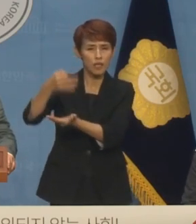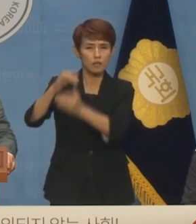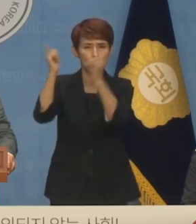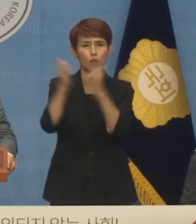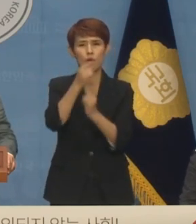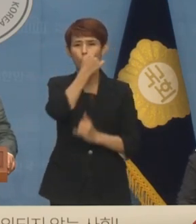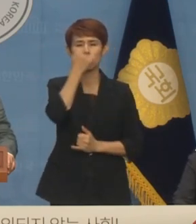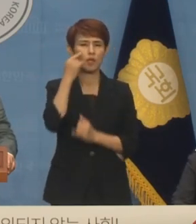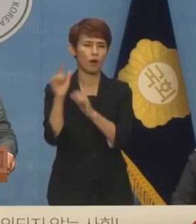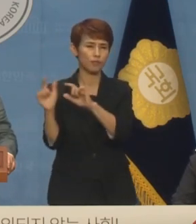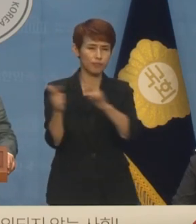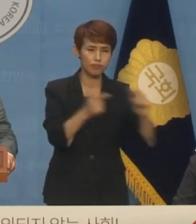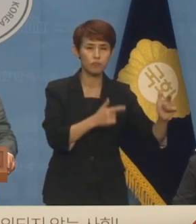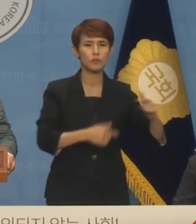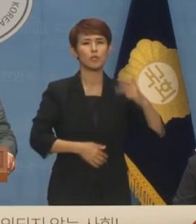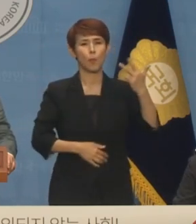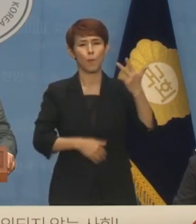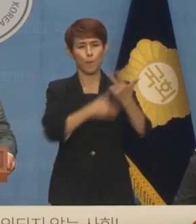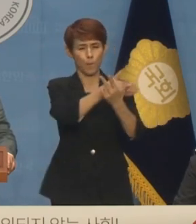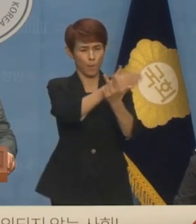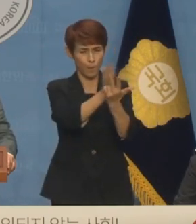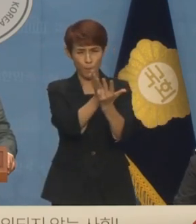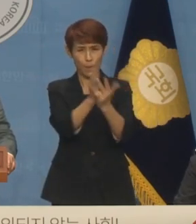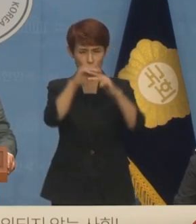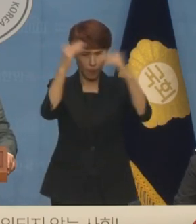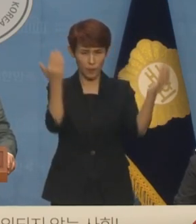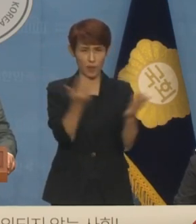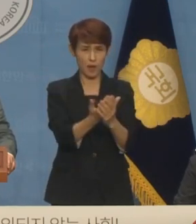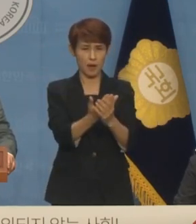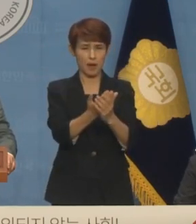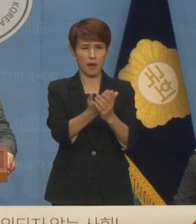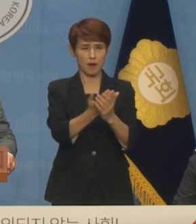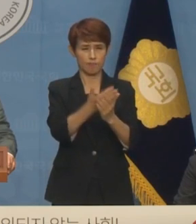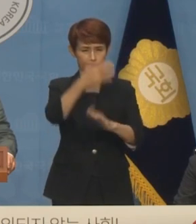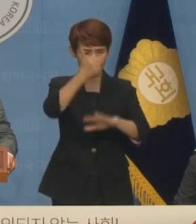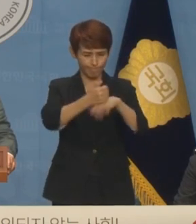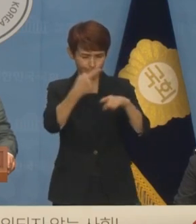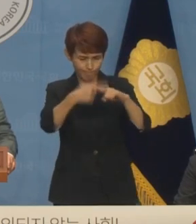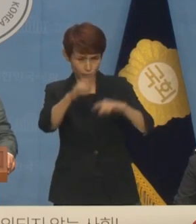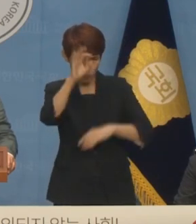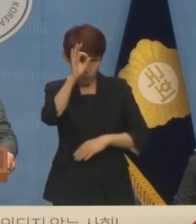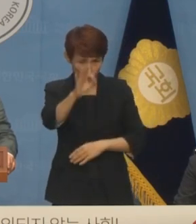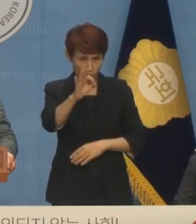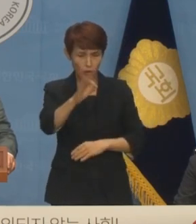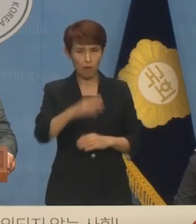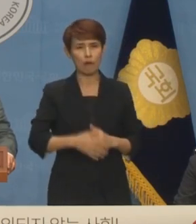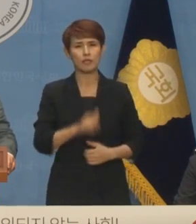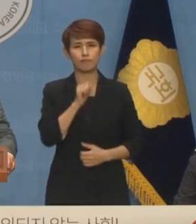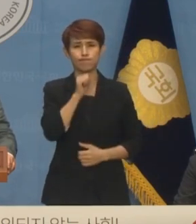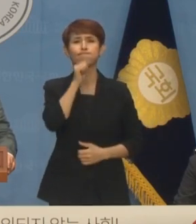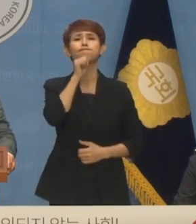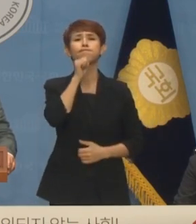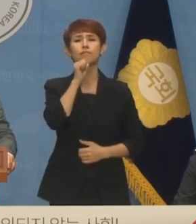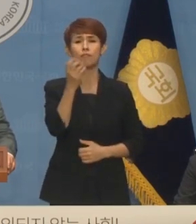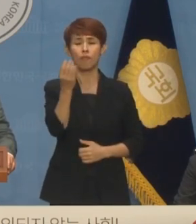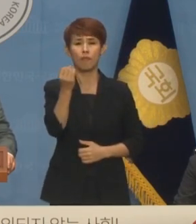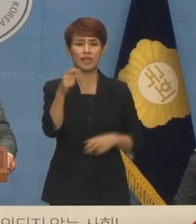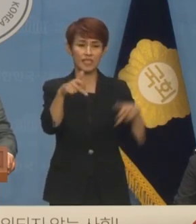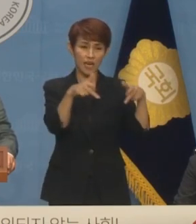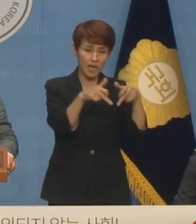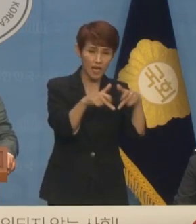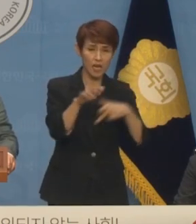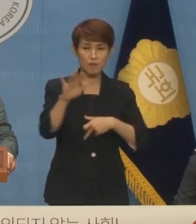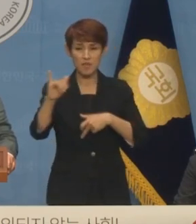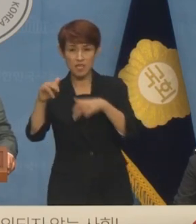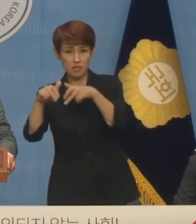등 7개 분야를 종합적으로 평가하고 분석한 결과 빈곤율이 장애인이